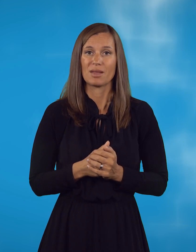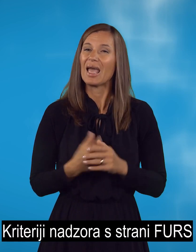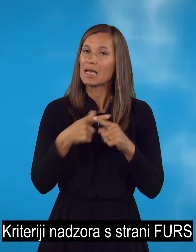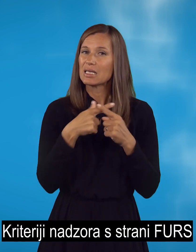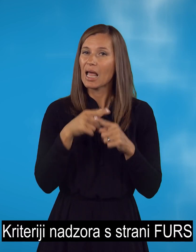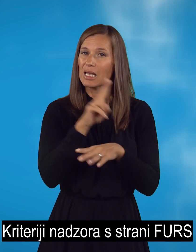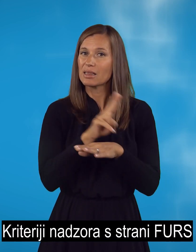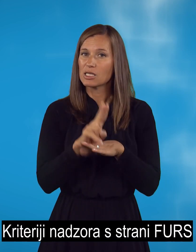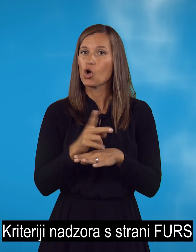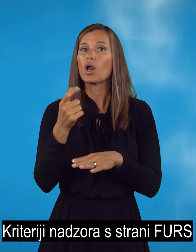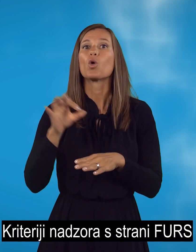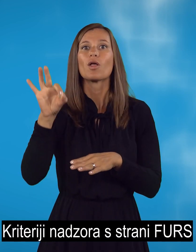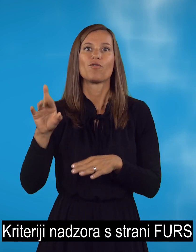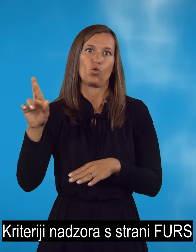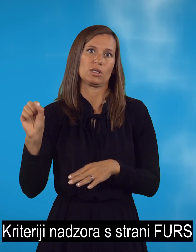Kriteriji nadzora s strani FURS.